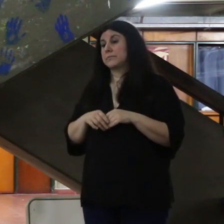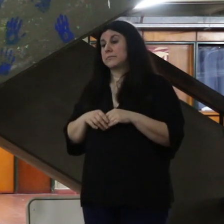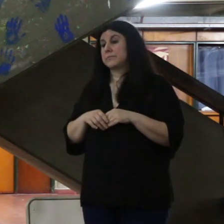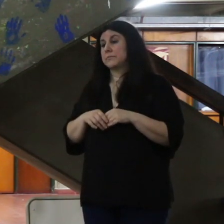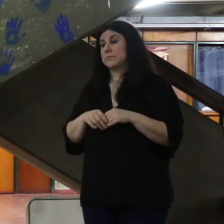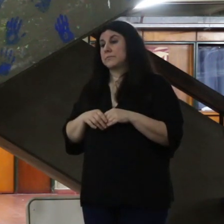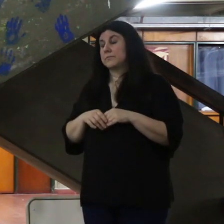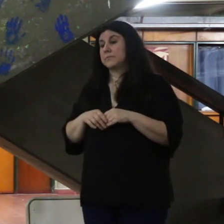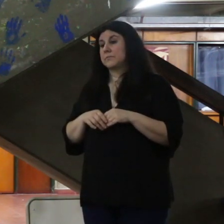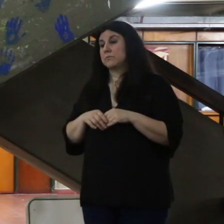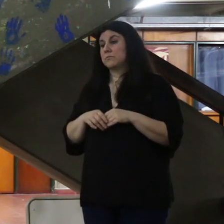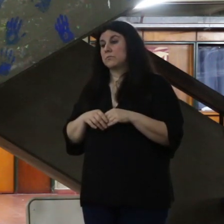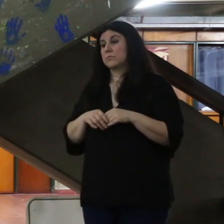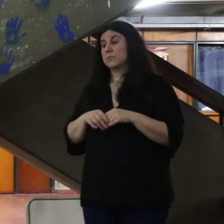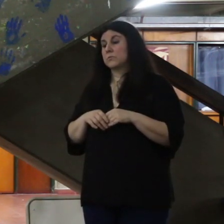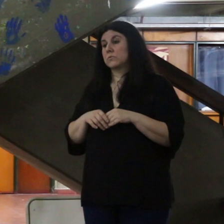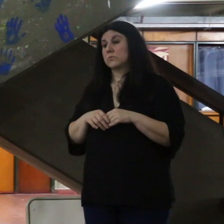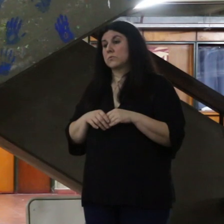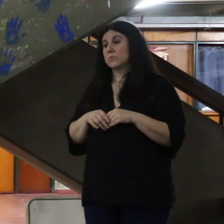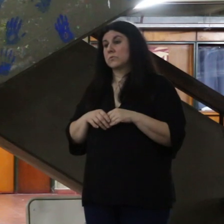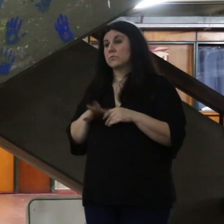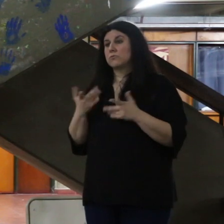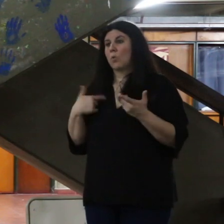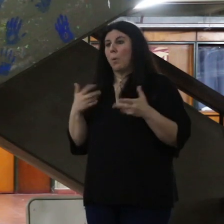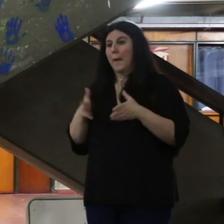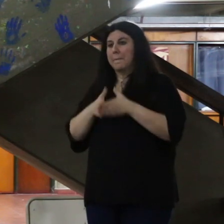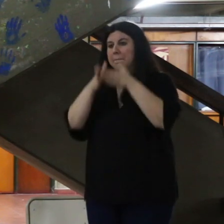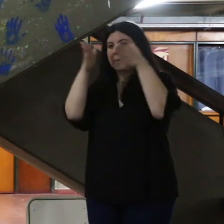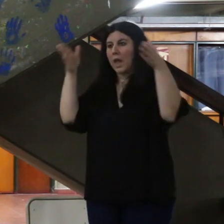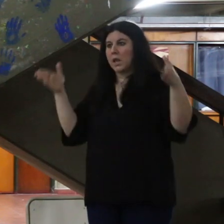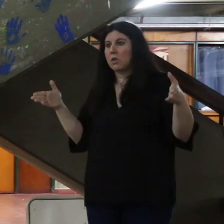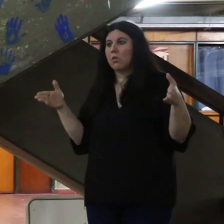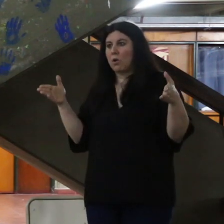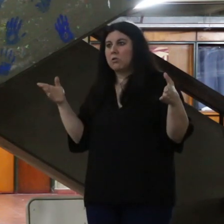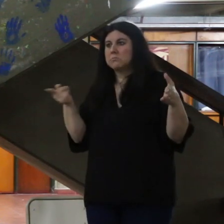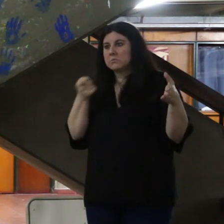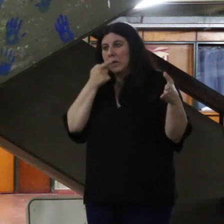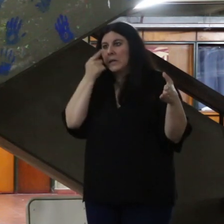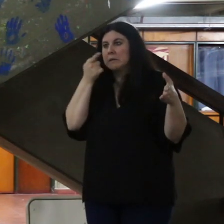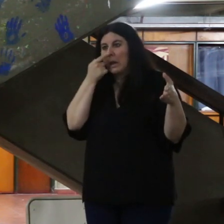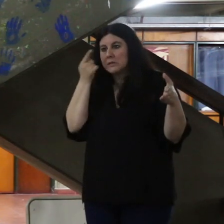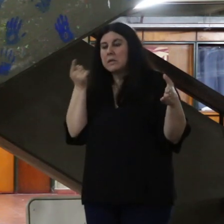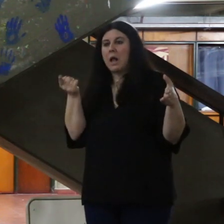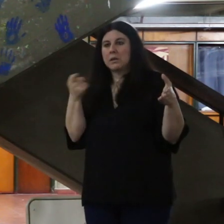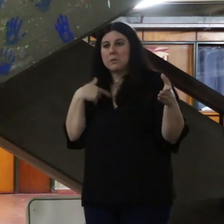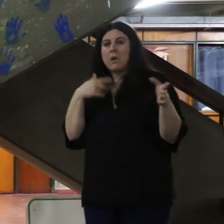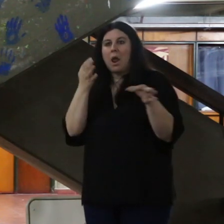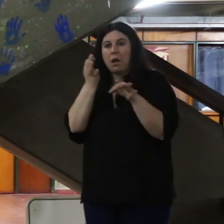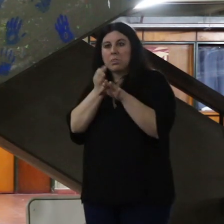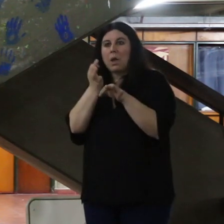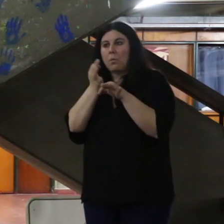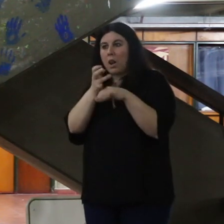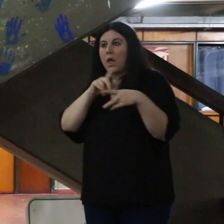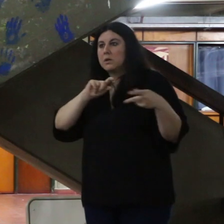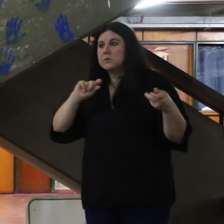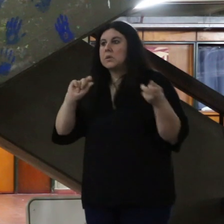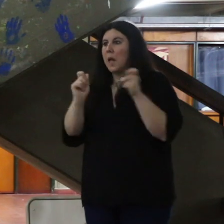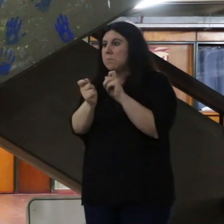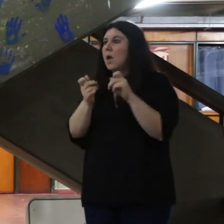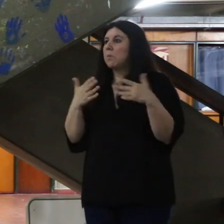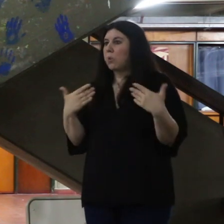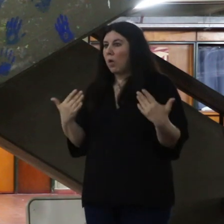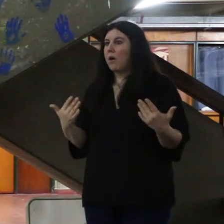tan interesante para transformar muchísimas cosas de la escuela como este. ¿Por